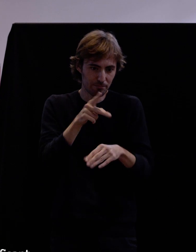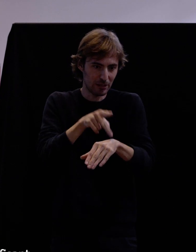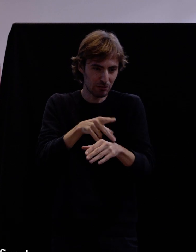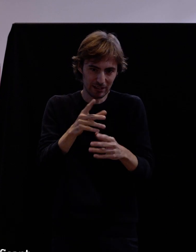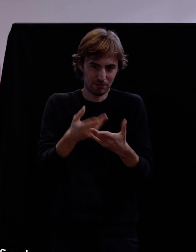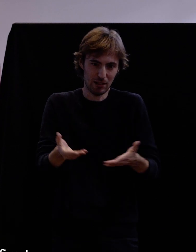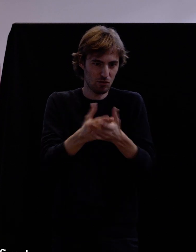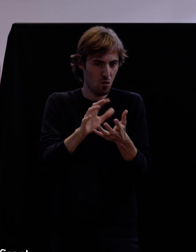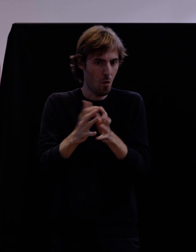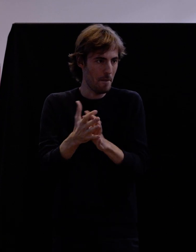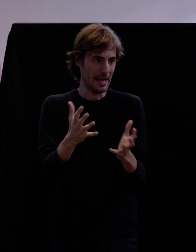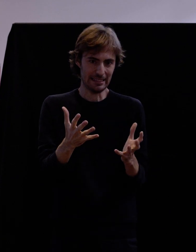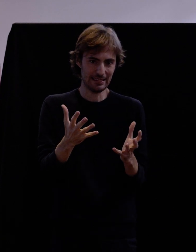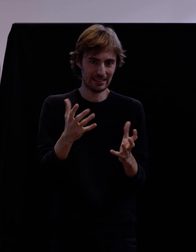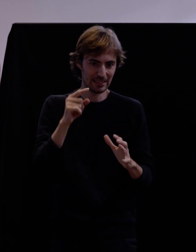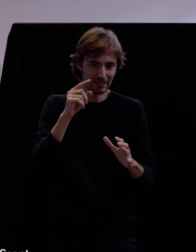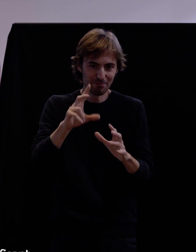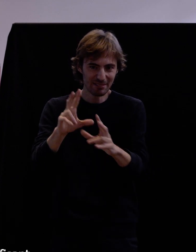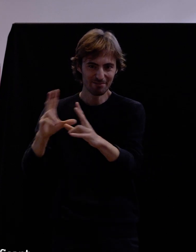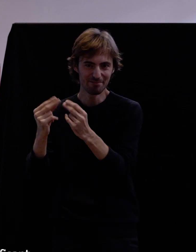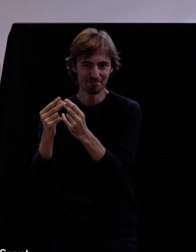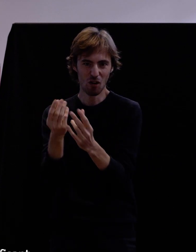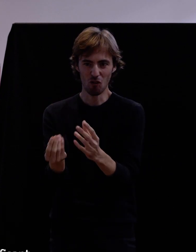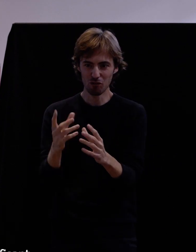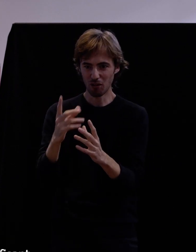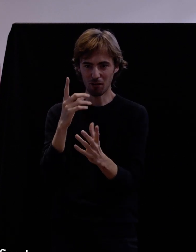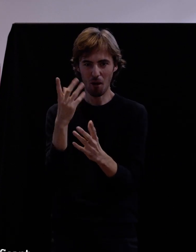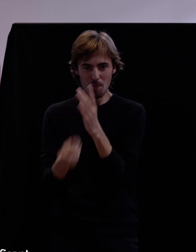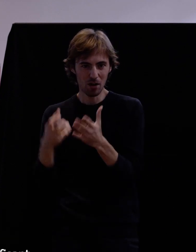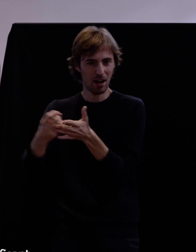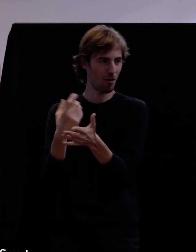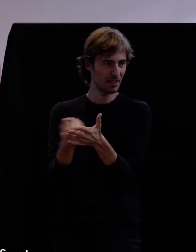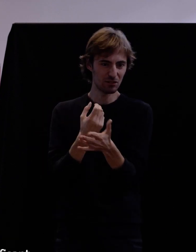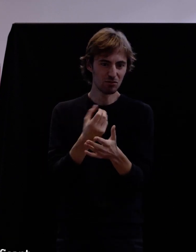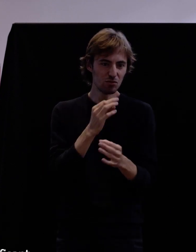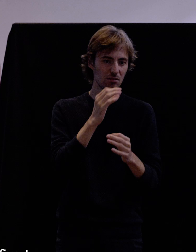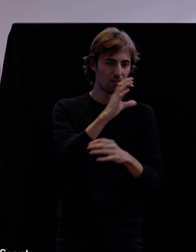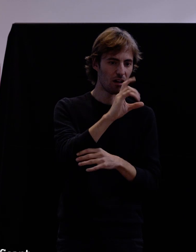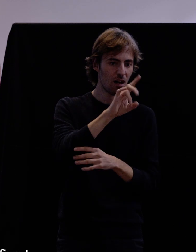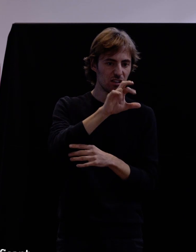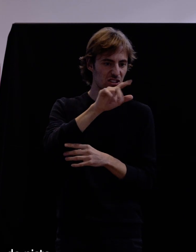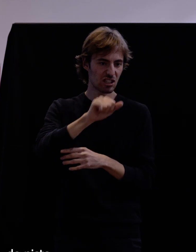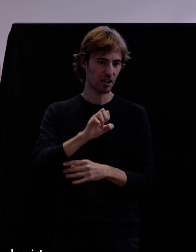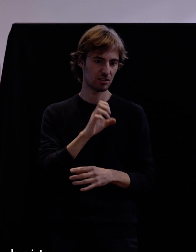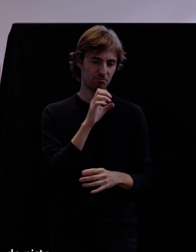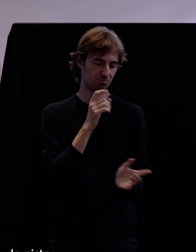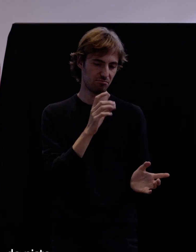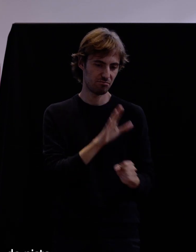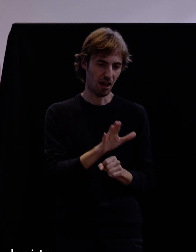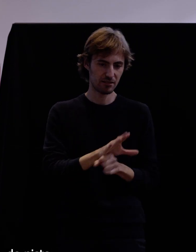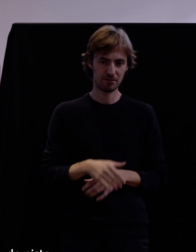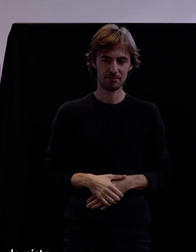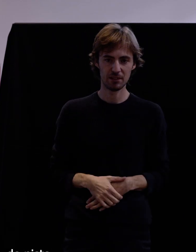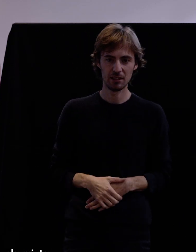parce qu'il ne décrit pas bien l'enfant, il est insuffisant parce qu'il ne donne pas, si on s'y